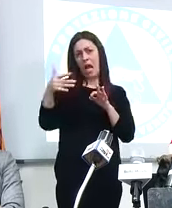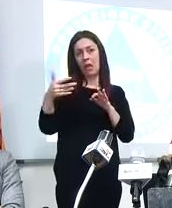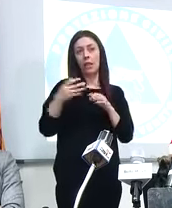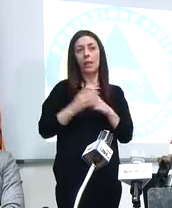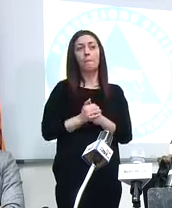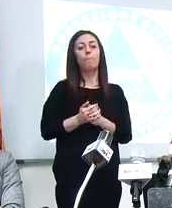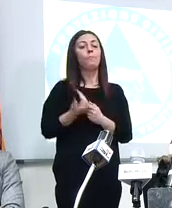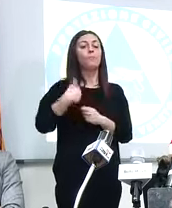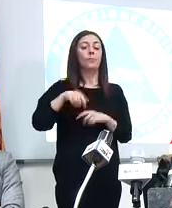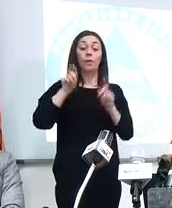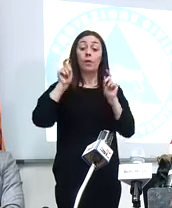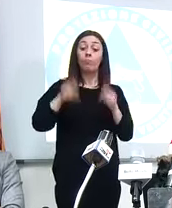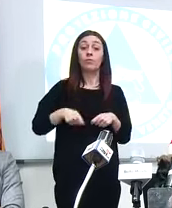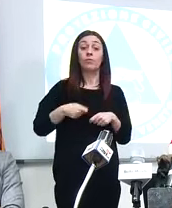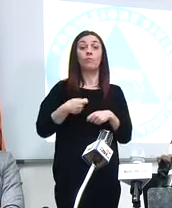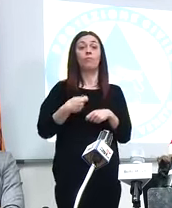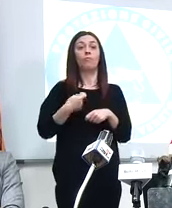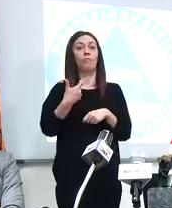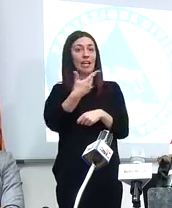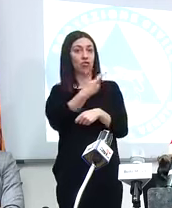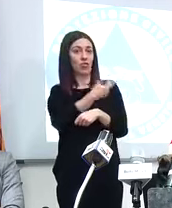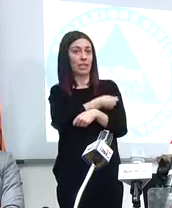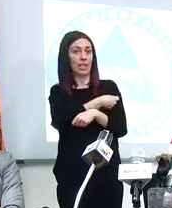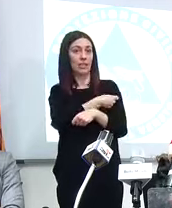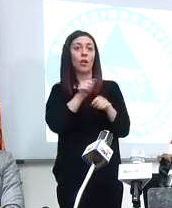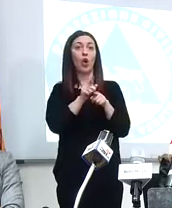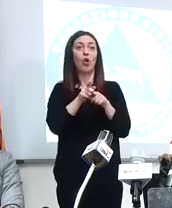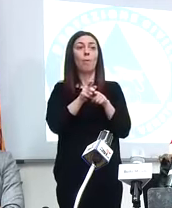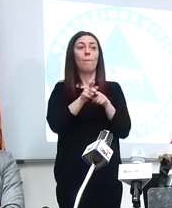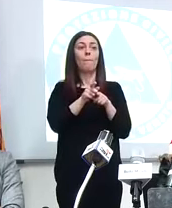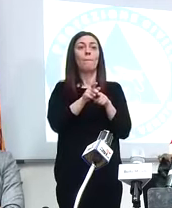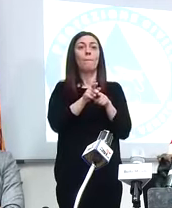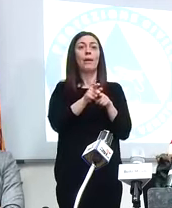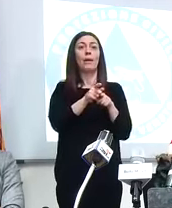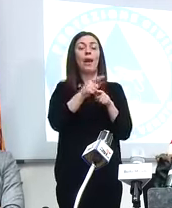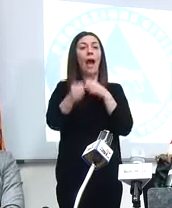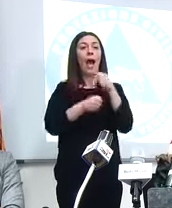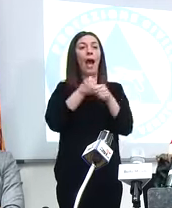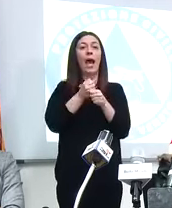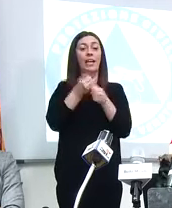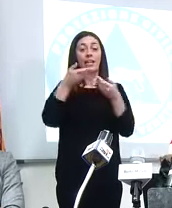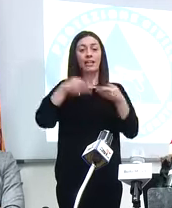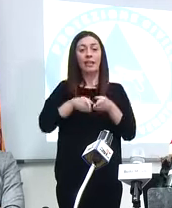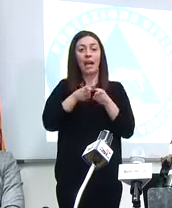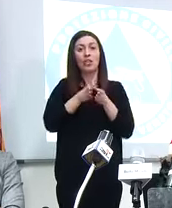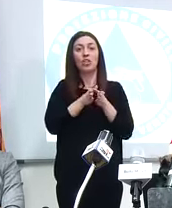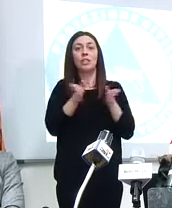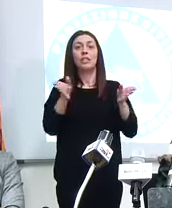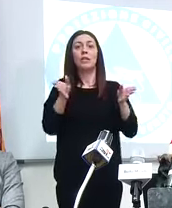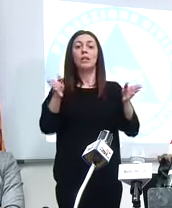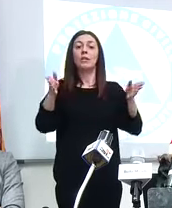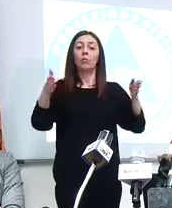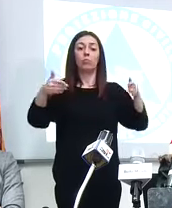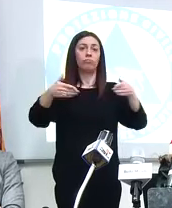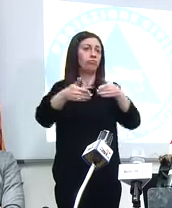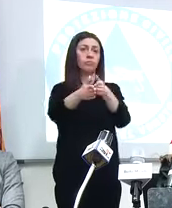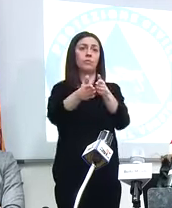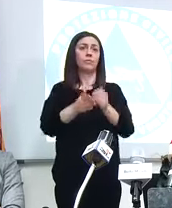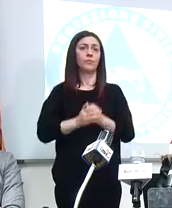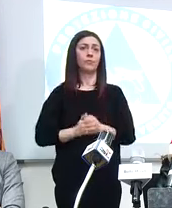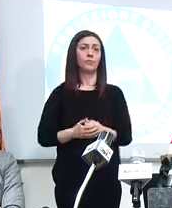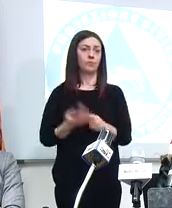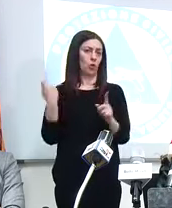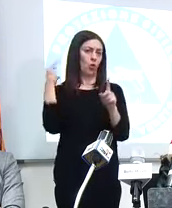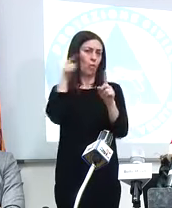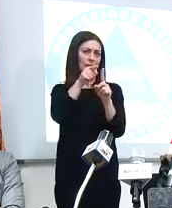la vaccinazione di coorti parallele per arrivare al ricongiungimento delle coorti. Questo è il nostro obiettivo. Quindi in sintesi